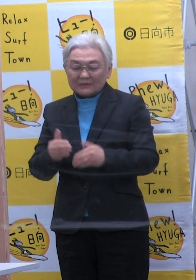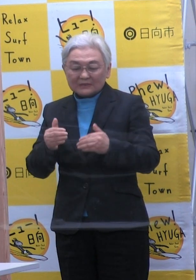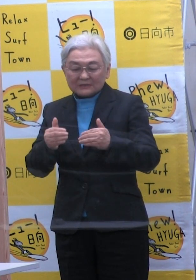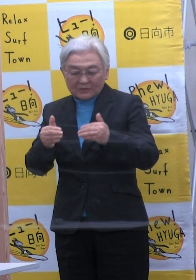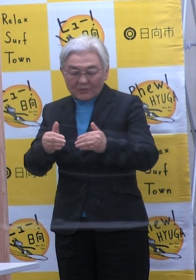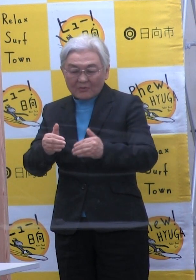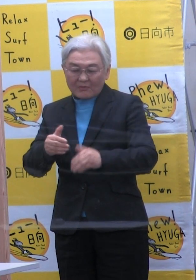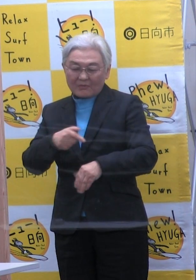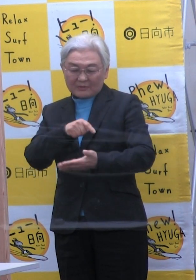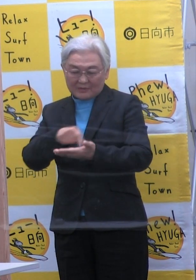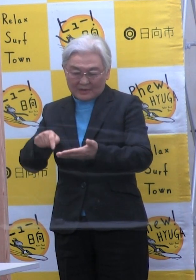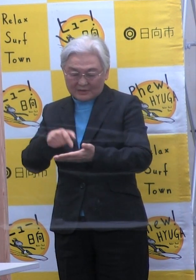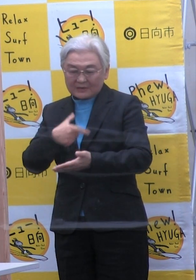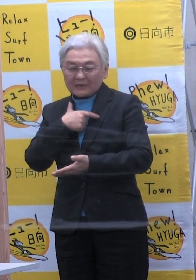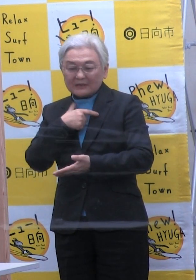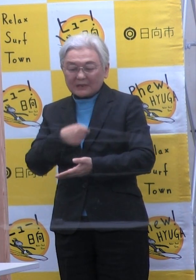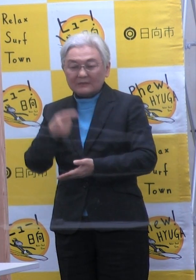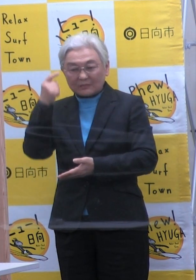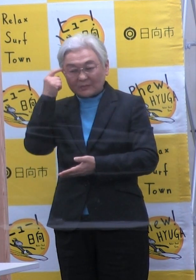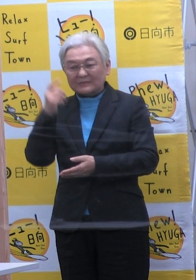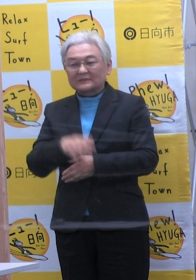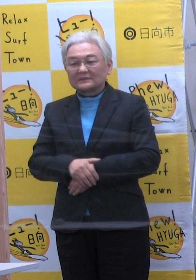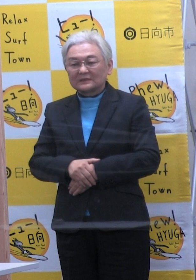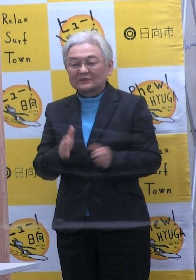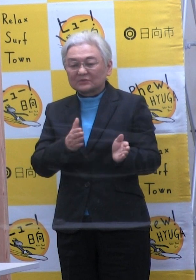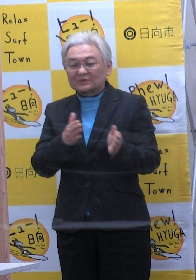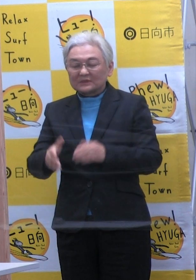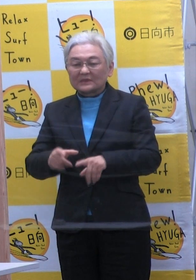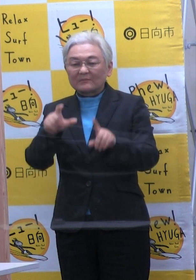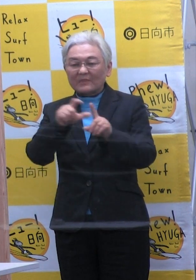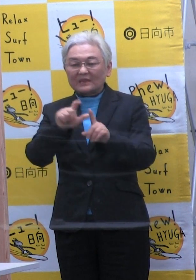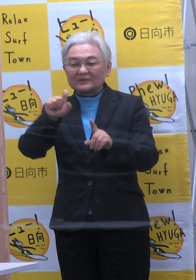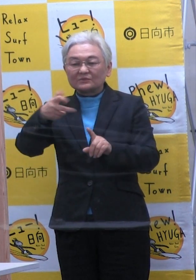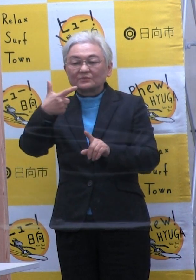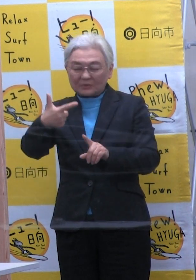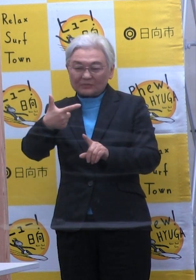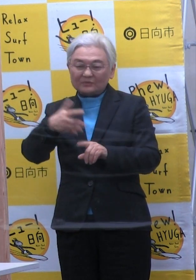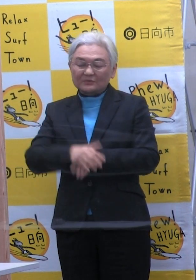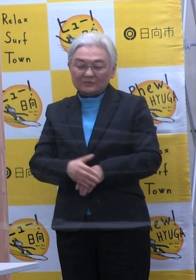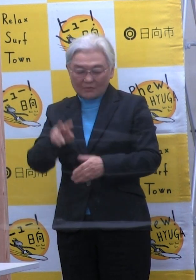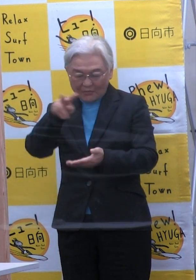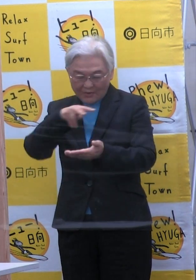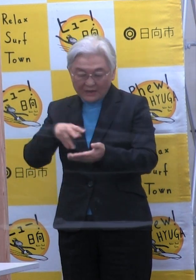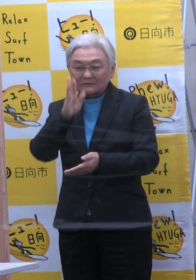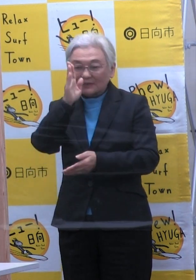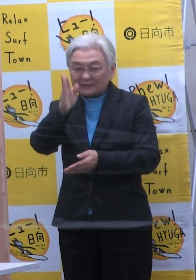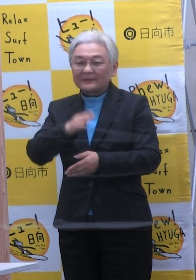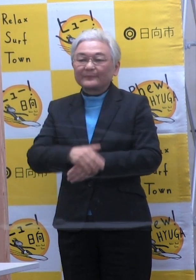事業進捗を図っていきます。次に16ページをご覧ください。